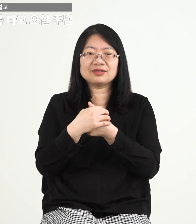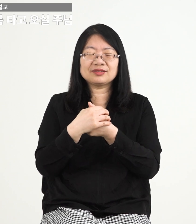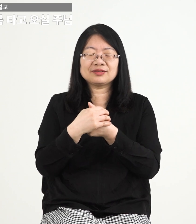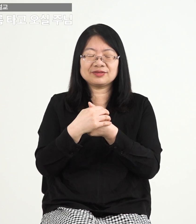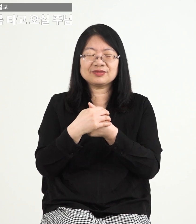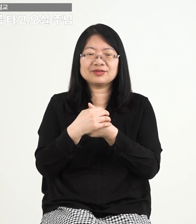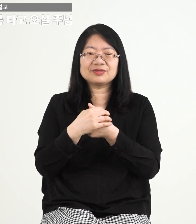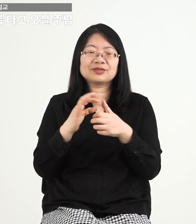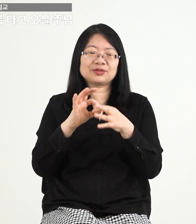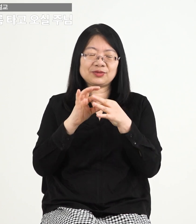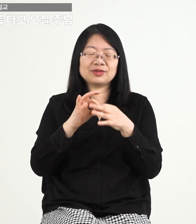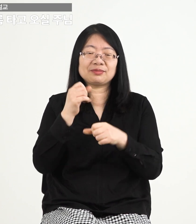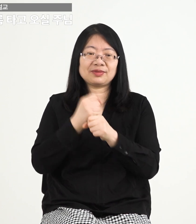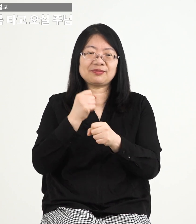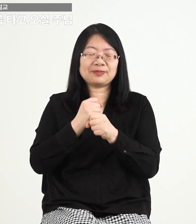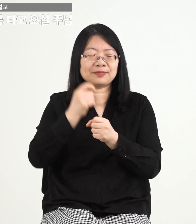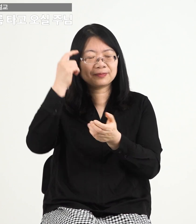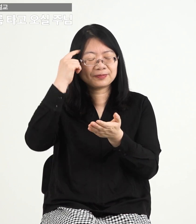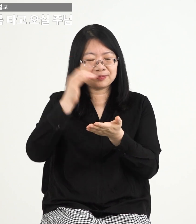근거된 평화입니다.